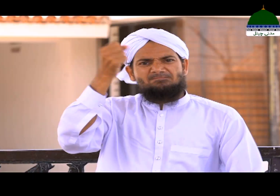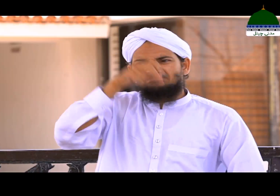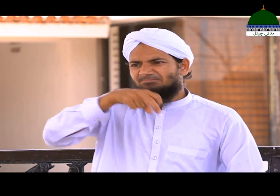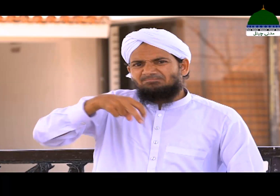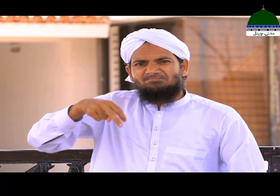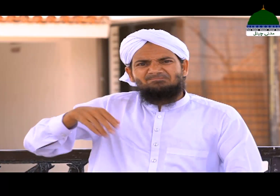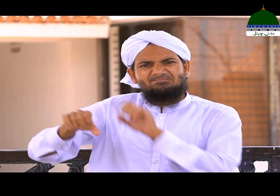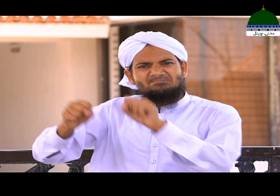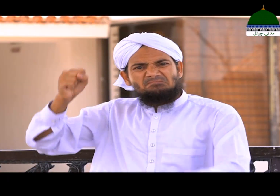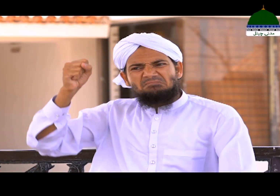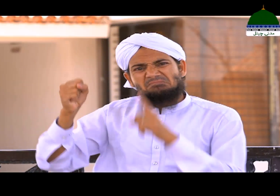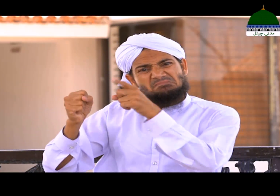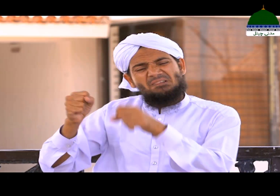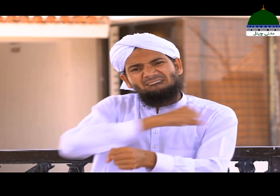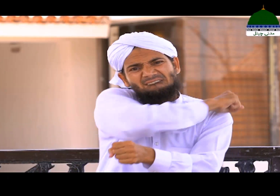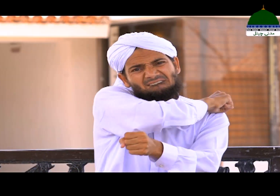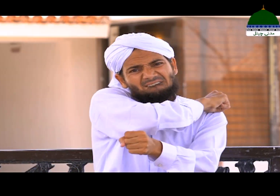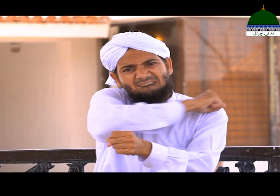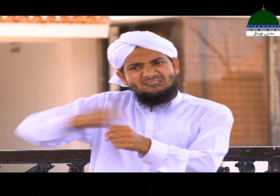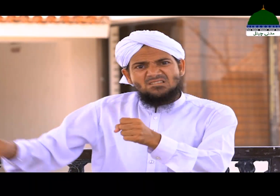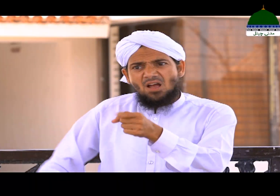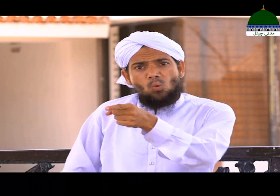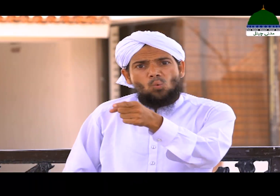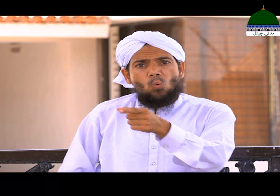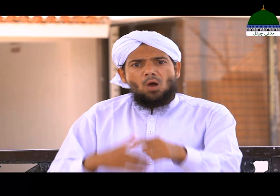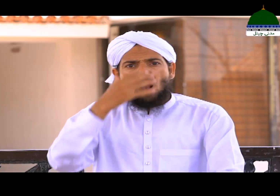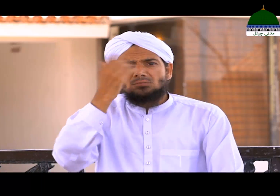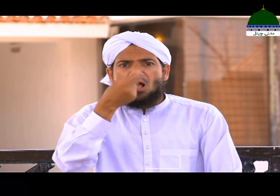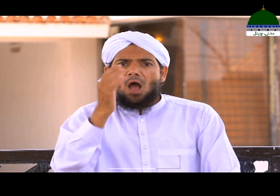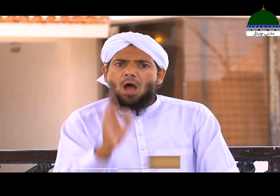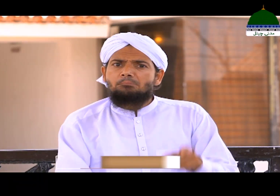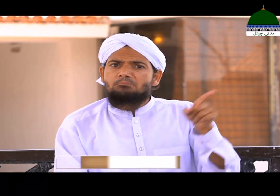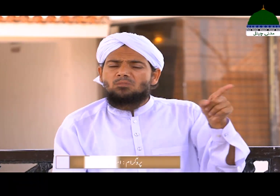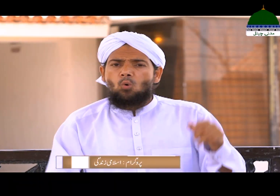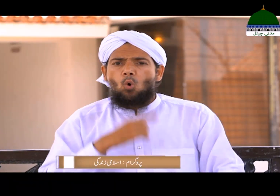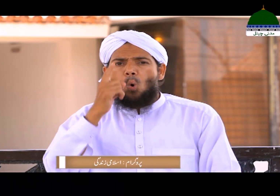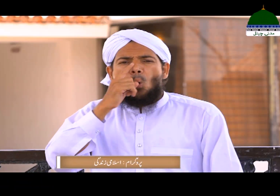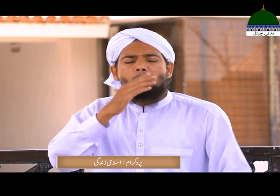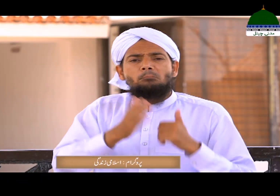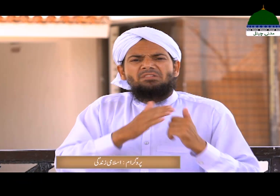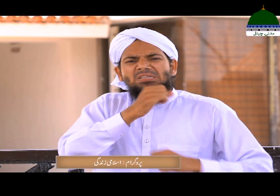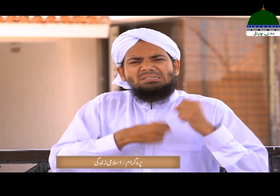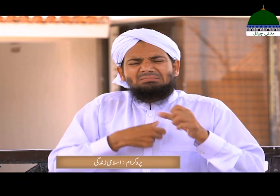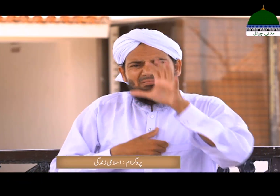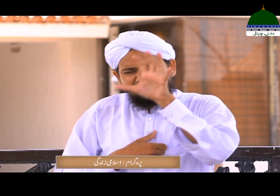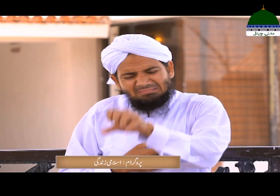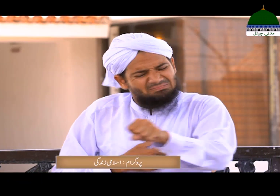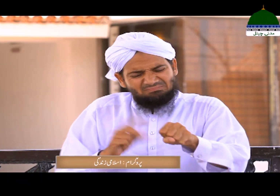باہر نکلا اور چاہا کہ ایک ہی وار میں میرا کام تمام کر دے۔ اس کی بیوی آڑے آئی، مگر وہ نہ